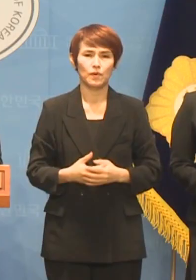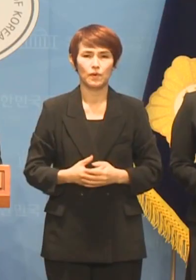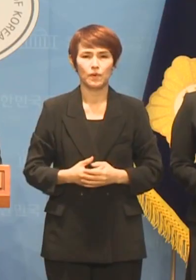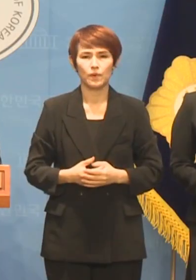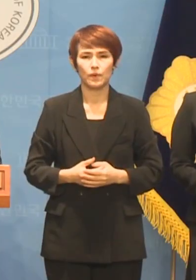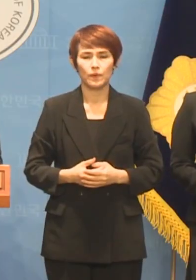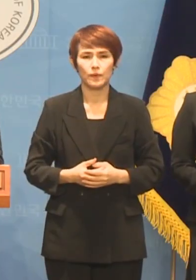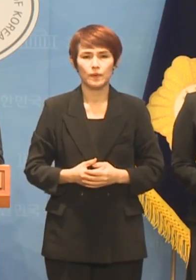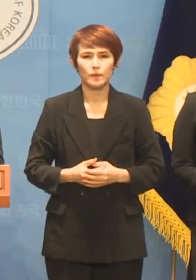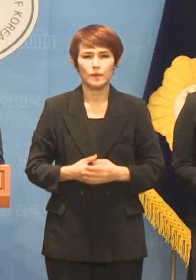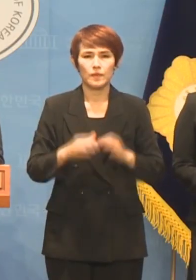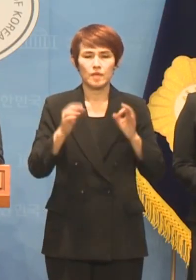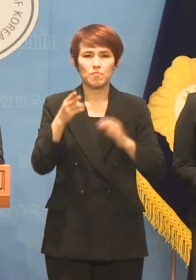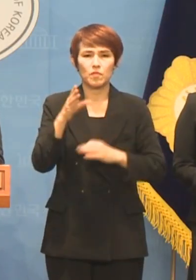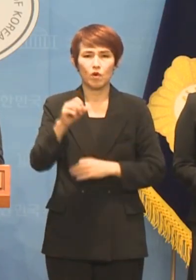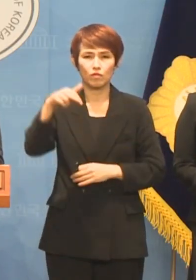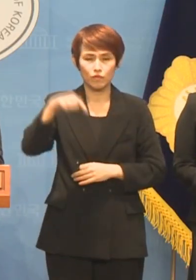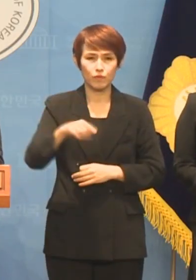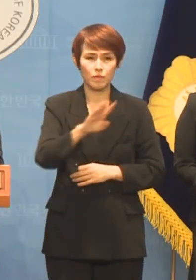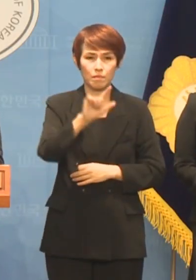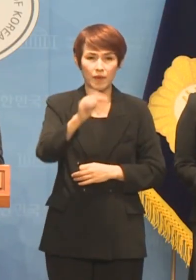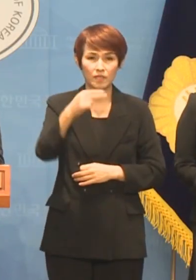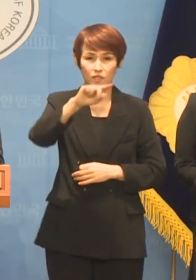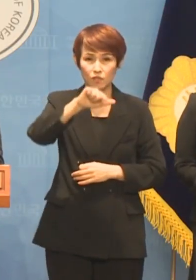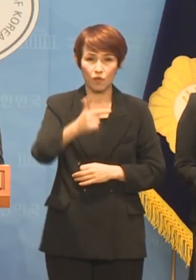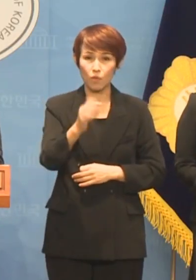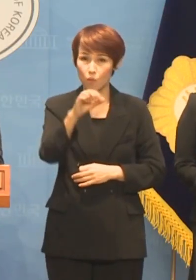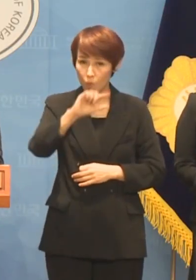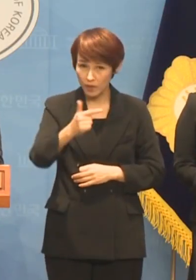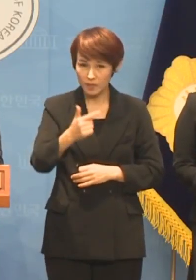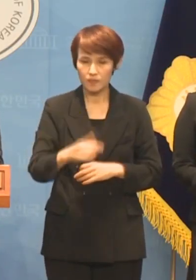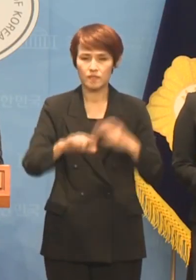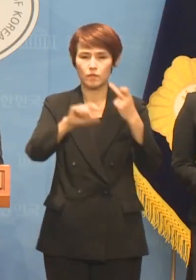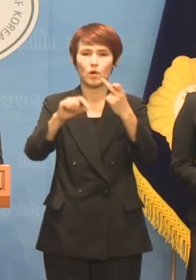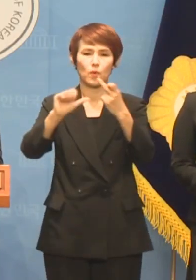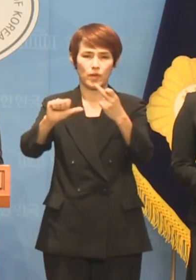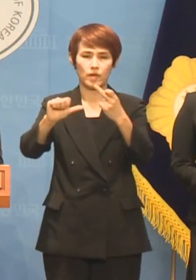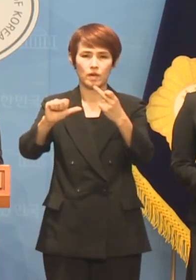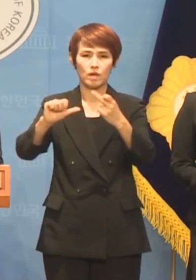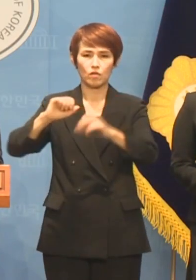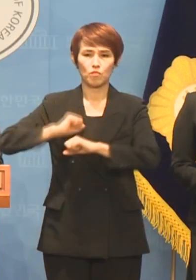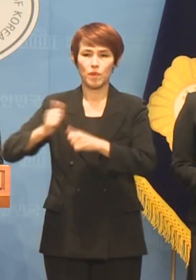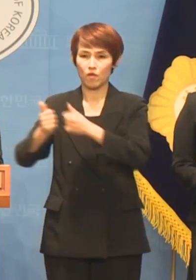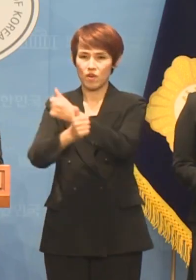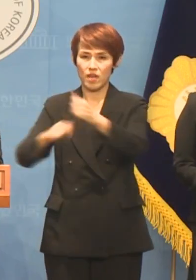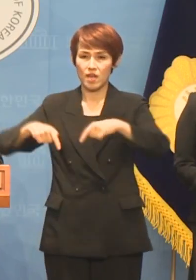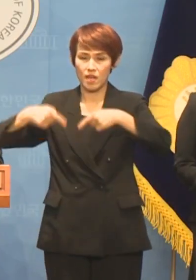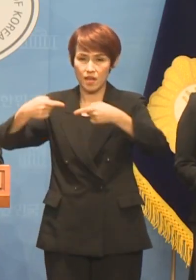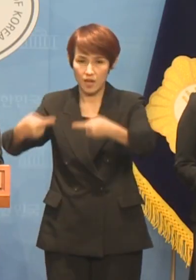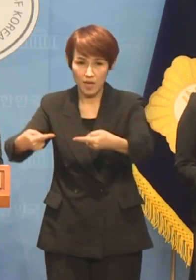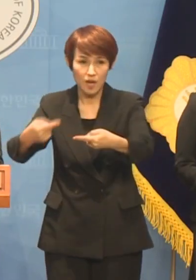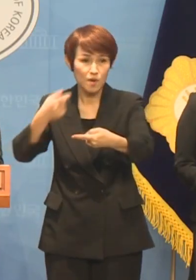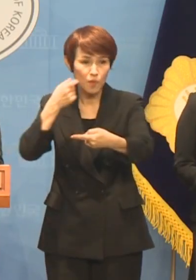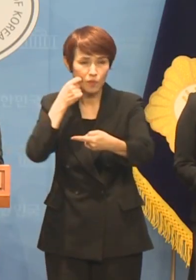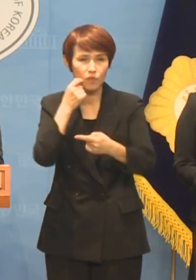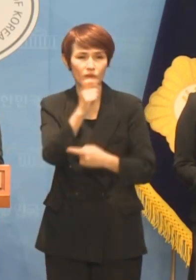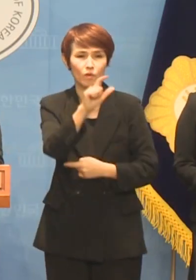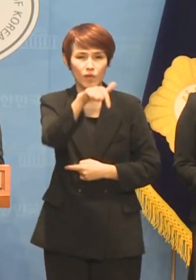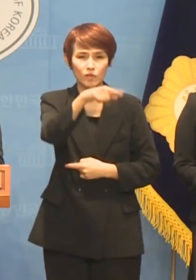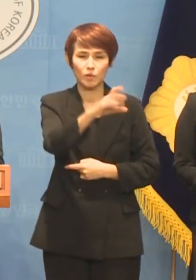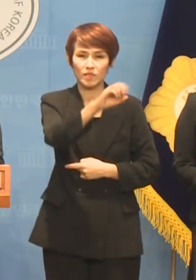이에 김병주, 박선원 의원은 12월 5일 국방위에 출석하지 못한